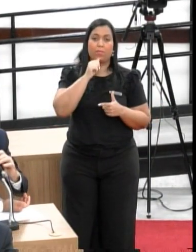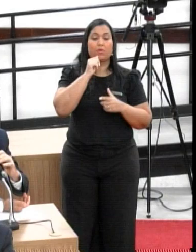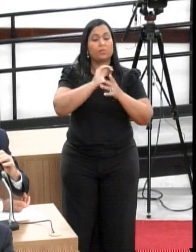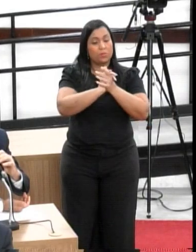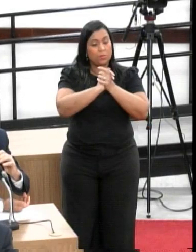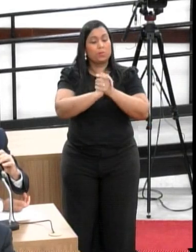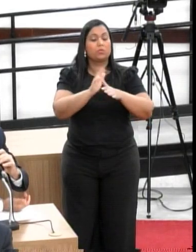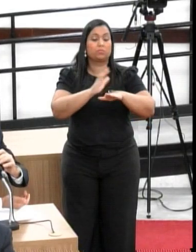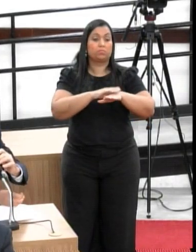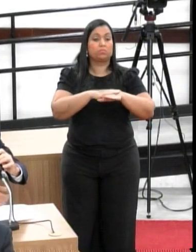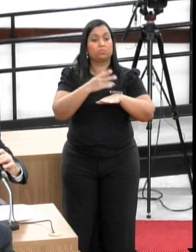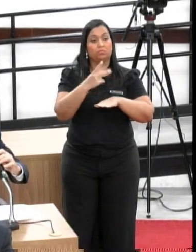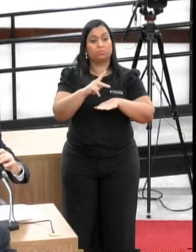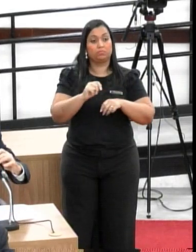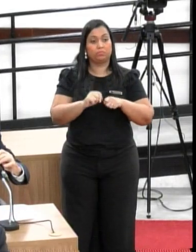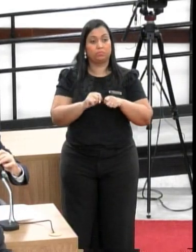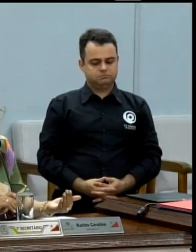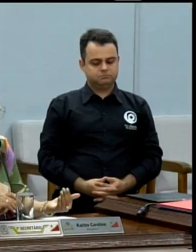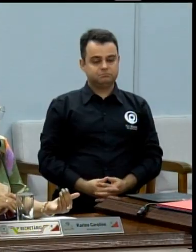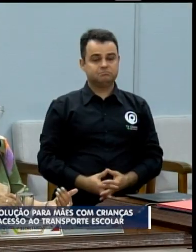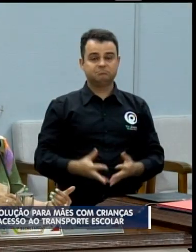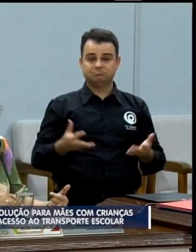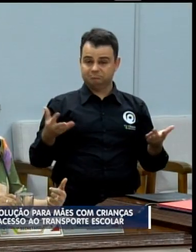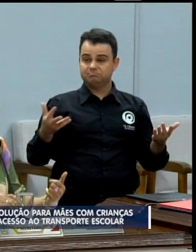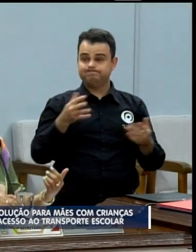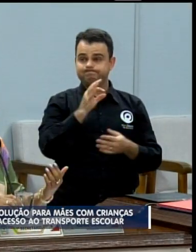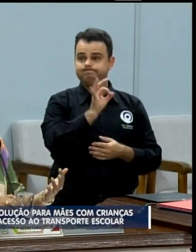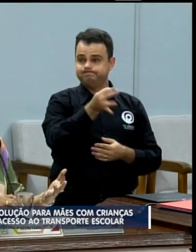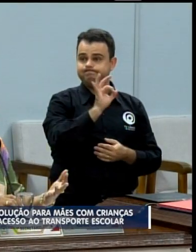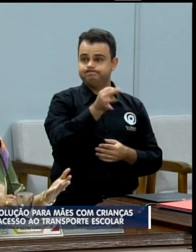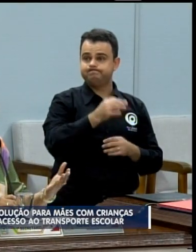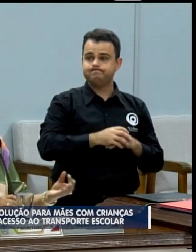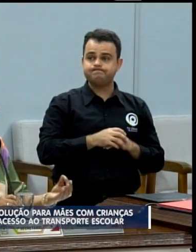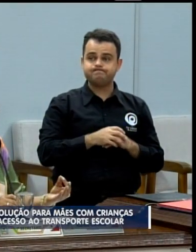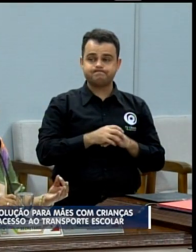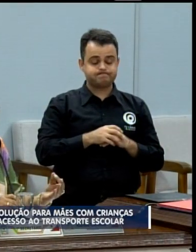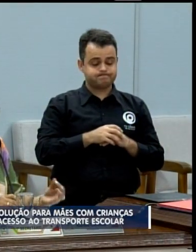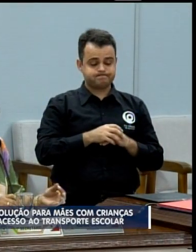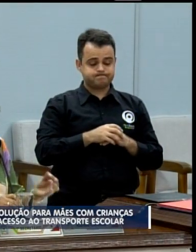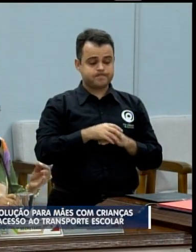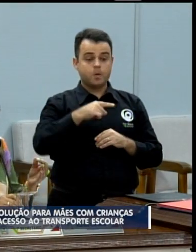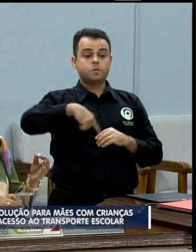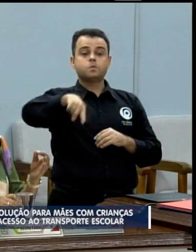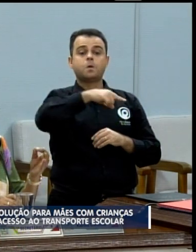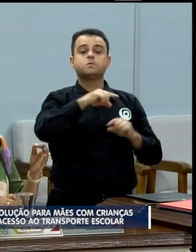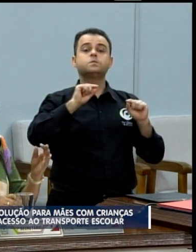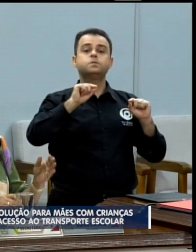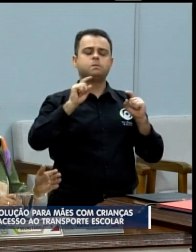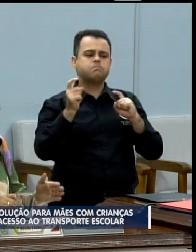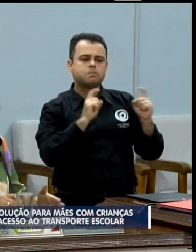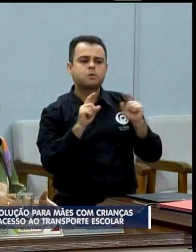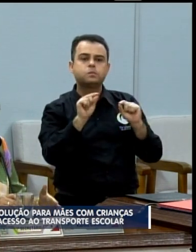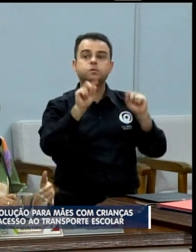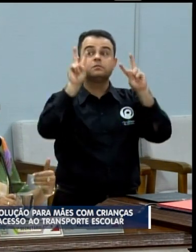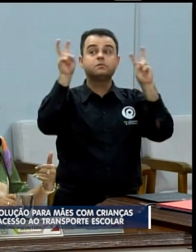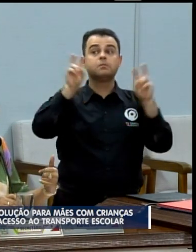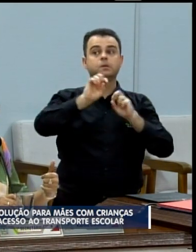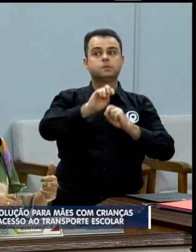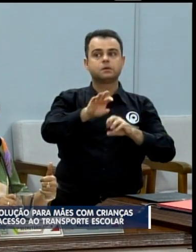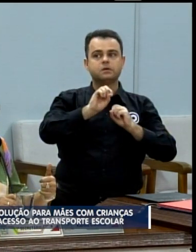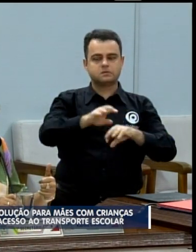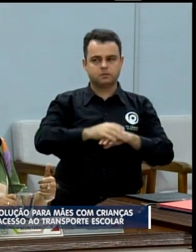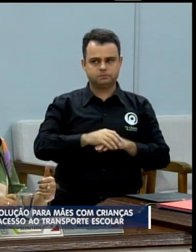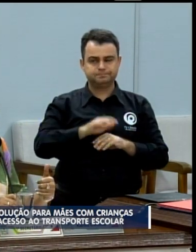pela iniciativa. É isso que é o fato, né? Nós estamos aqui justamente para debater esses assuntos. Eu não estou falando que